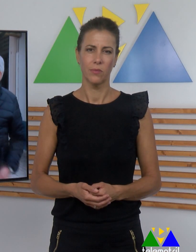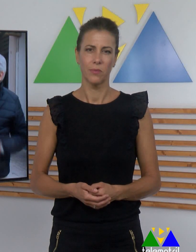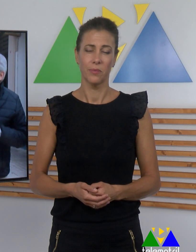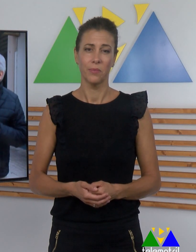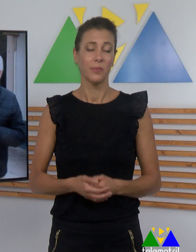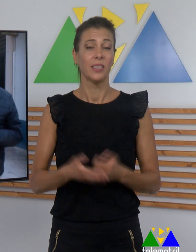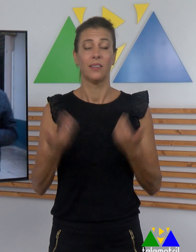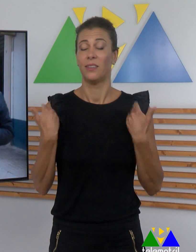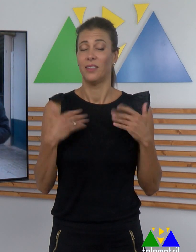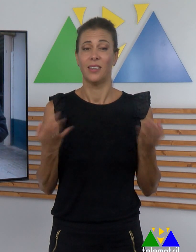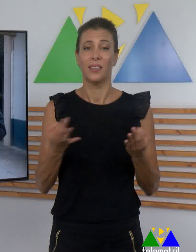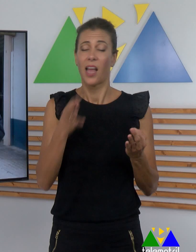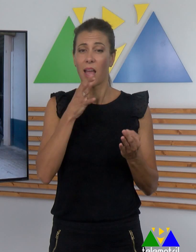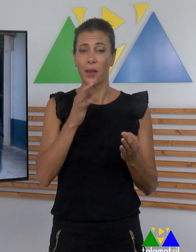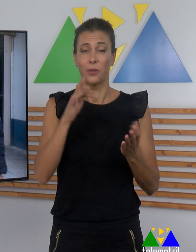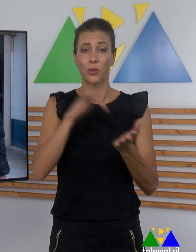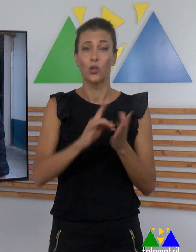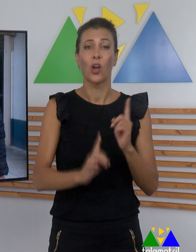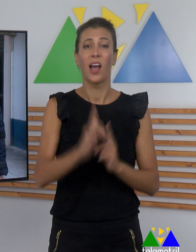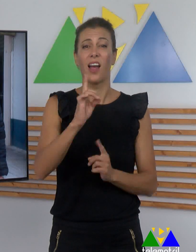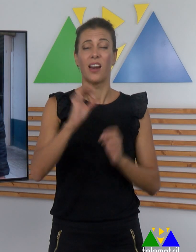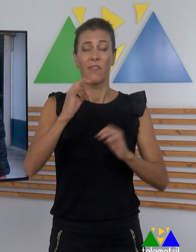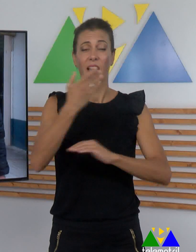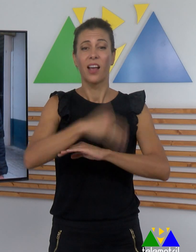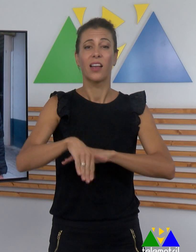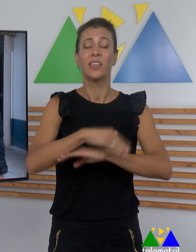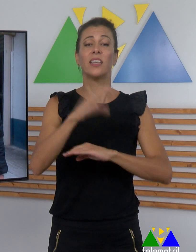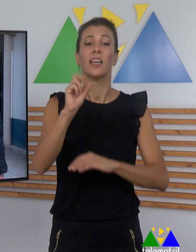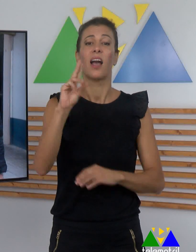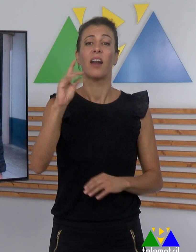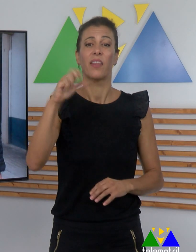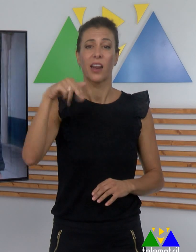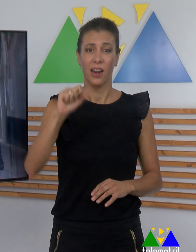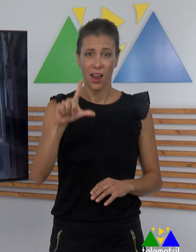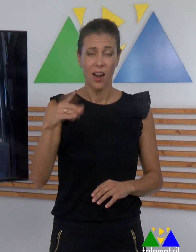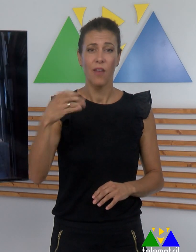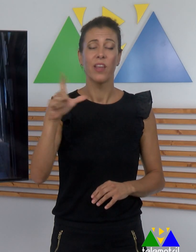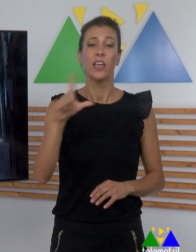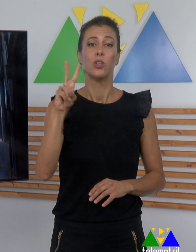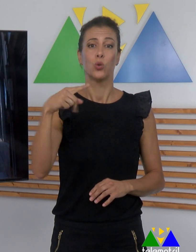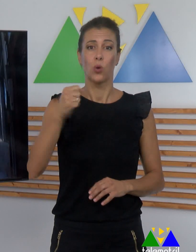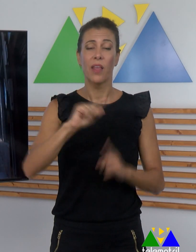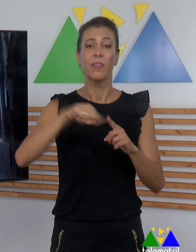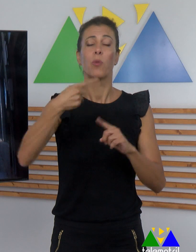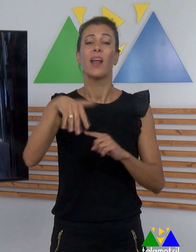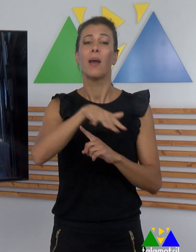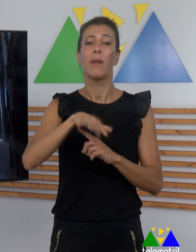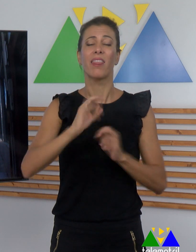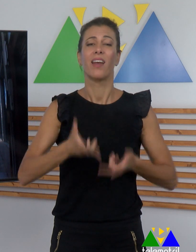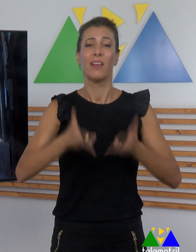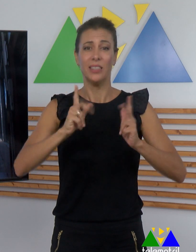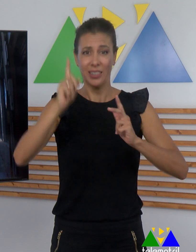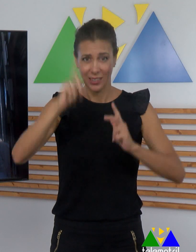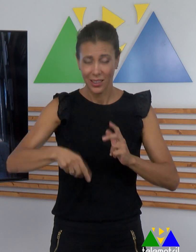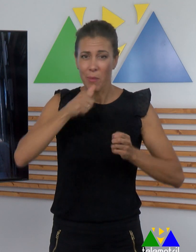Y ya una vez arriba de la calle Cardenal Belluga, estamos prácticamente entrando en la Plaza de la Libertad, como no, el callejón de la